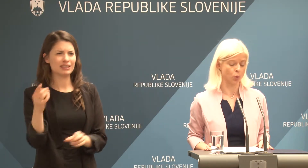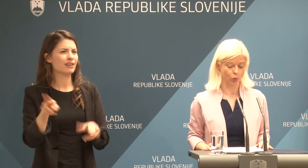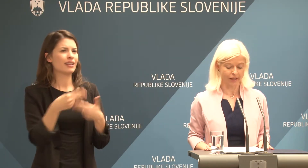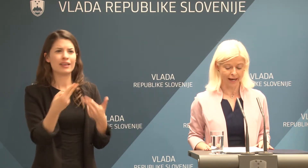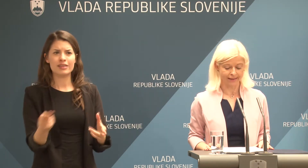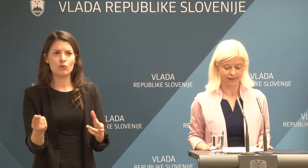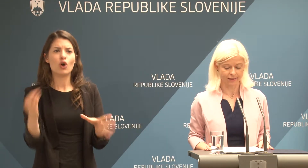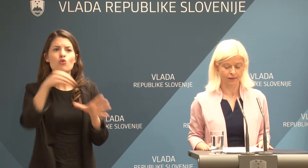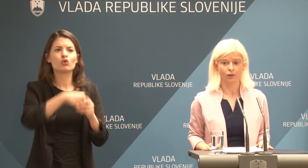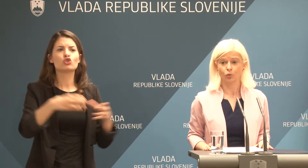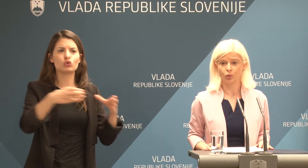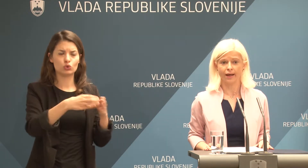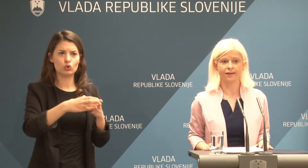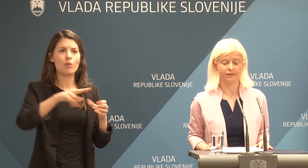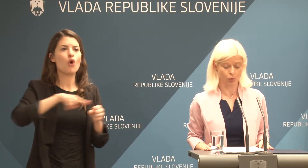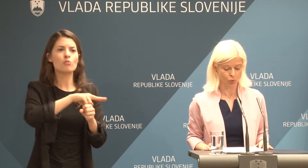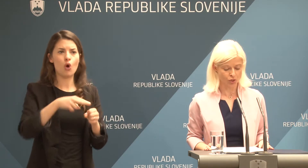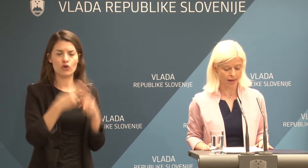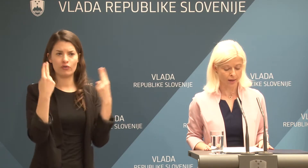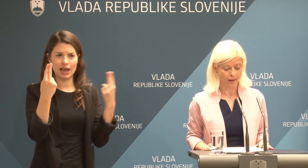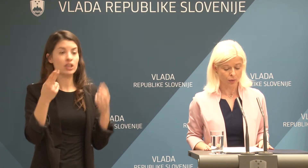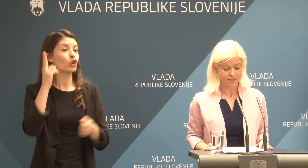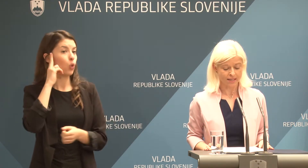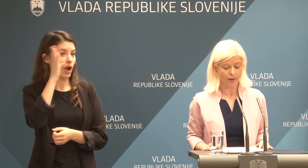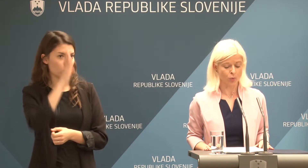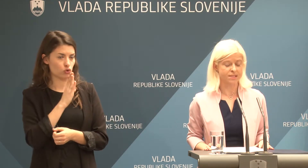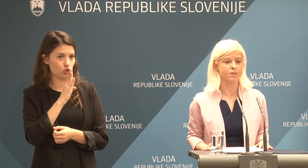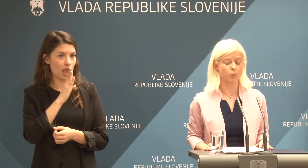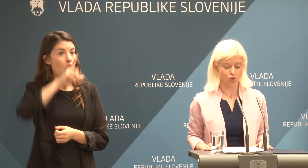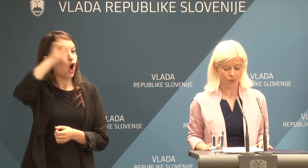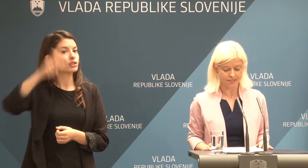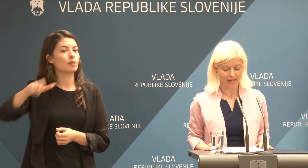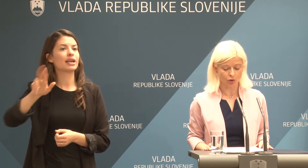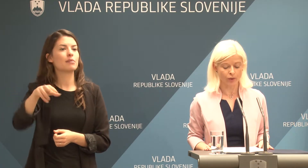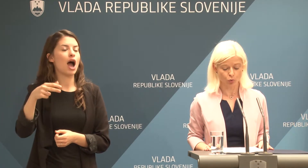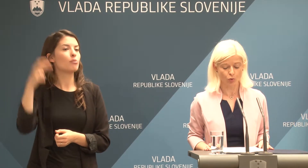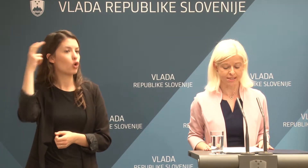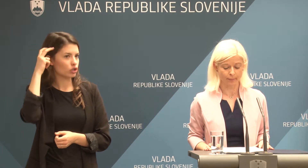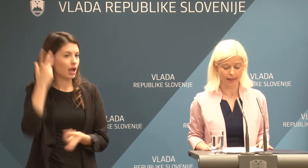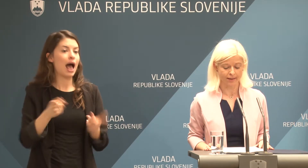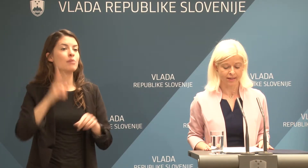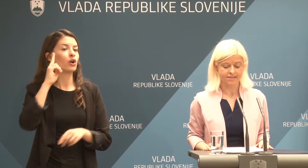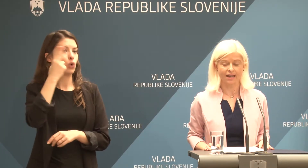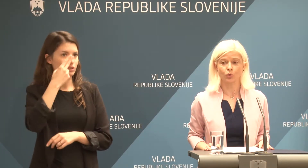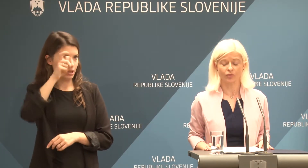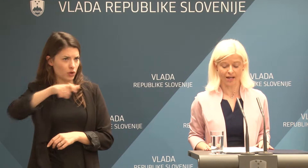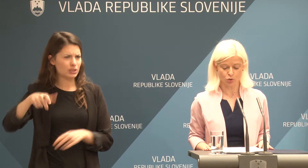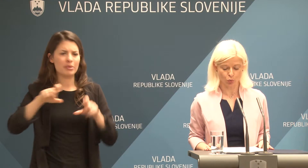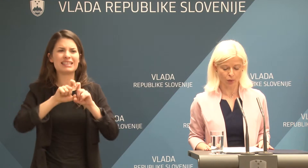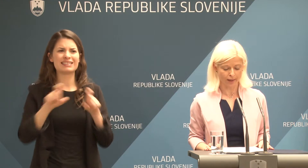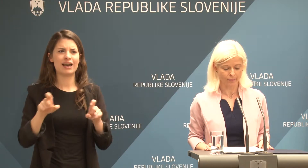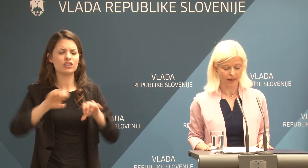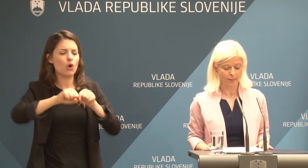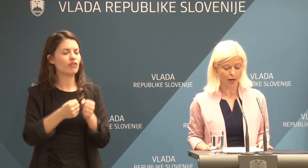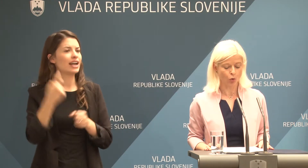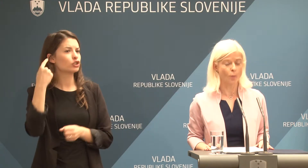more polno udejanjiti. Gluhe, naglušne osebe s polžjo in sadkov in gluhoslepe zaradi okvare